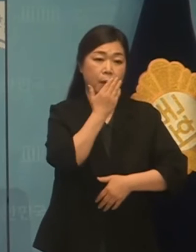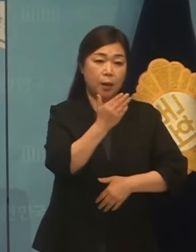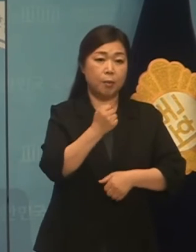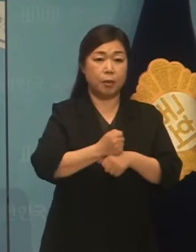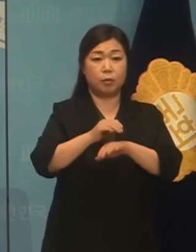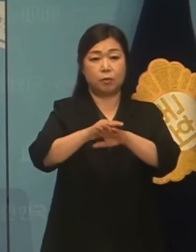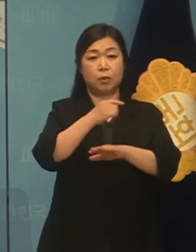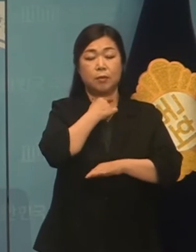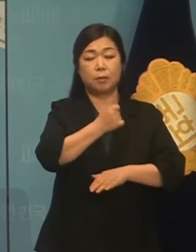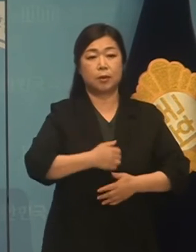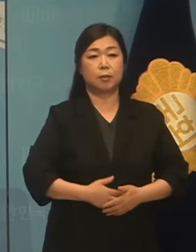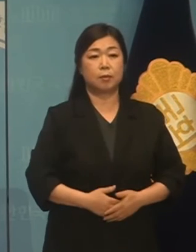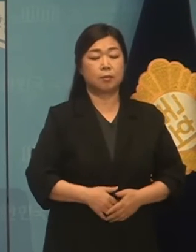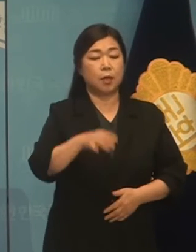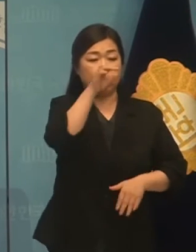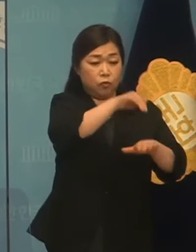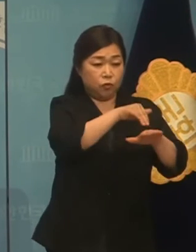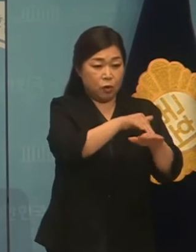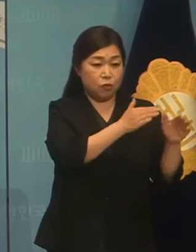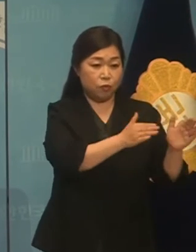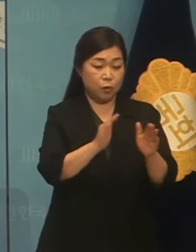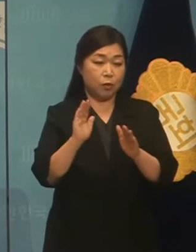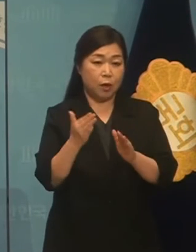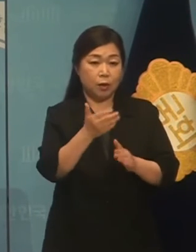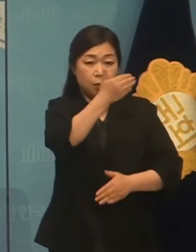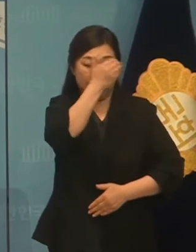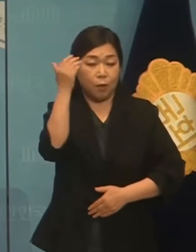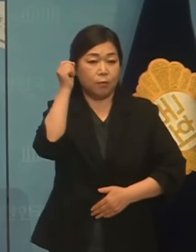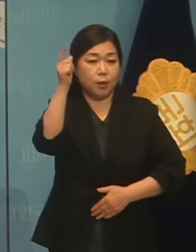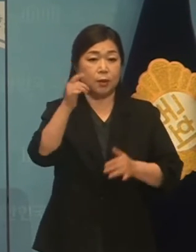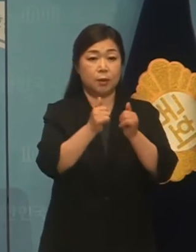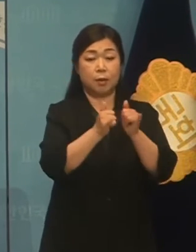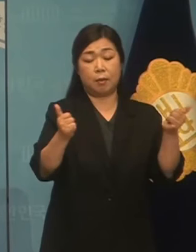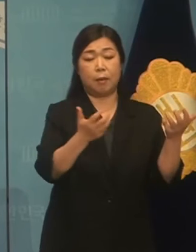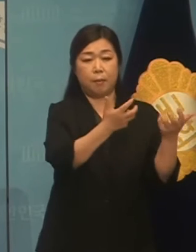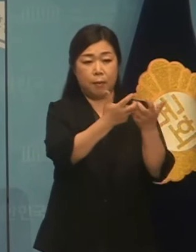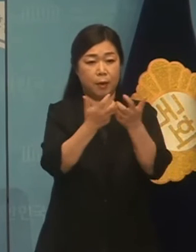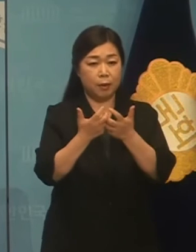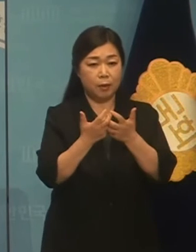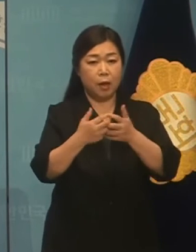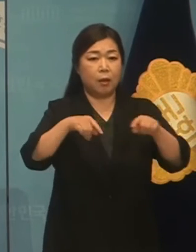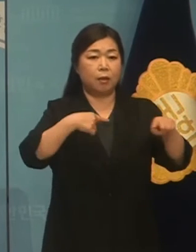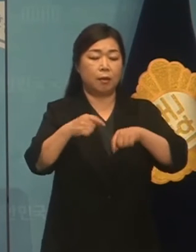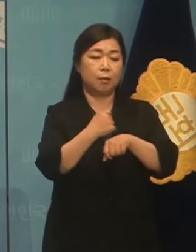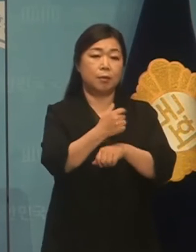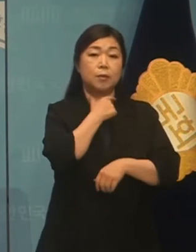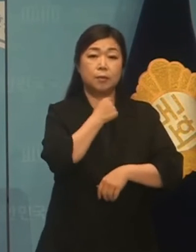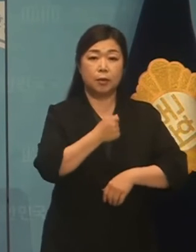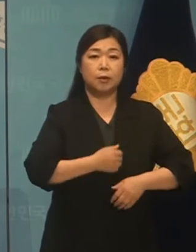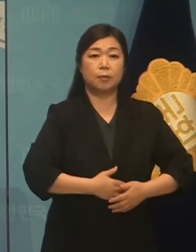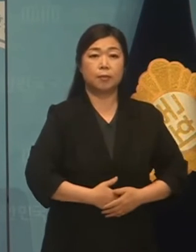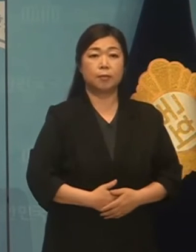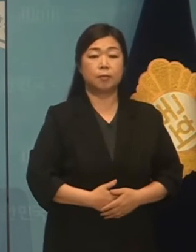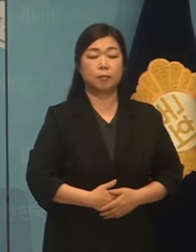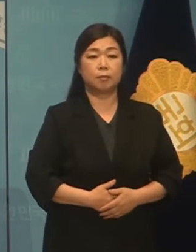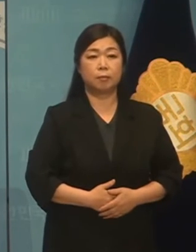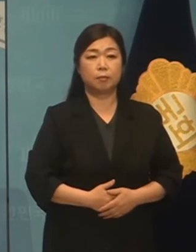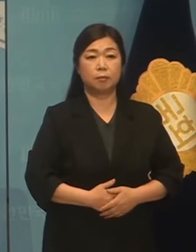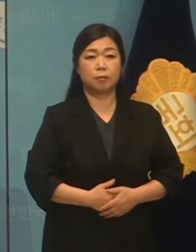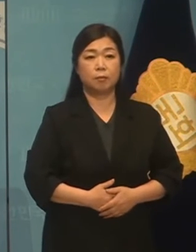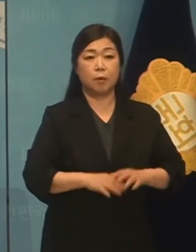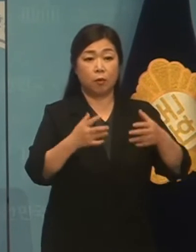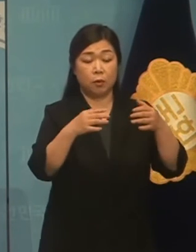것입니다. 훈련되고 준비된 젊은 인재가 넘쳐나는 당을 만들 것입니다.